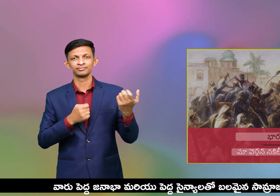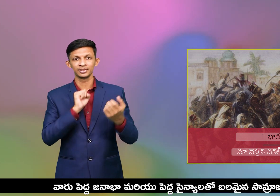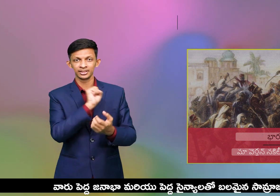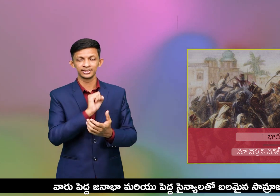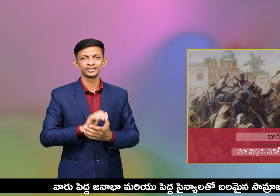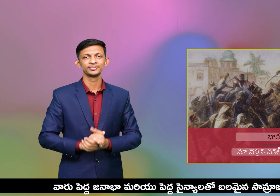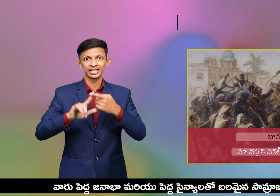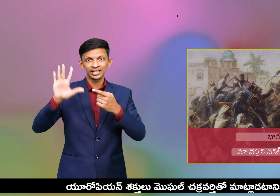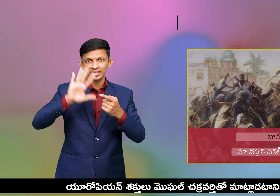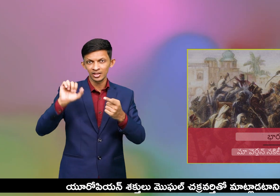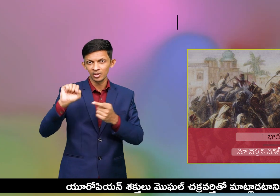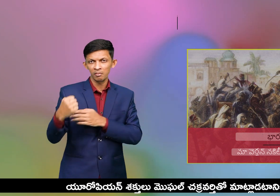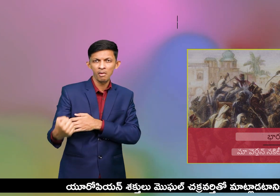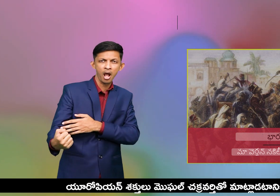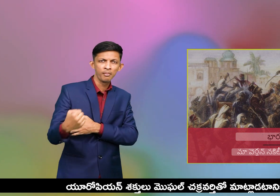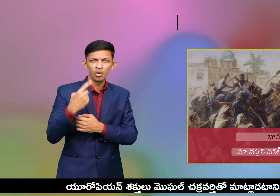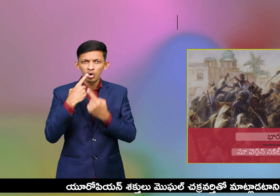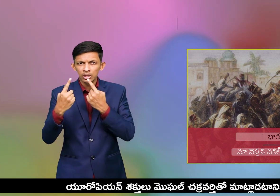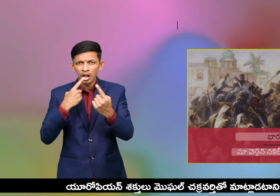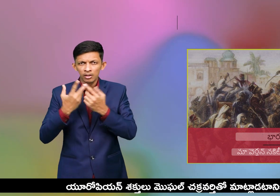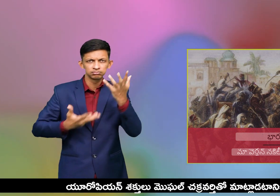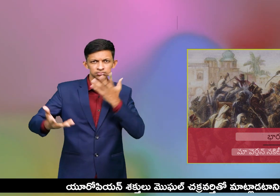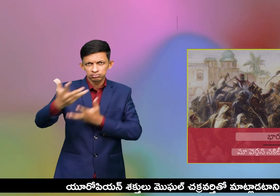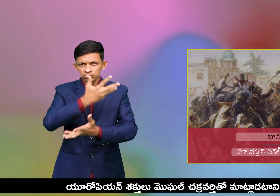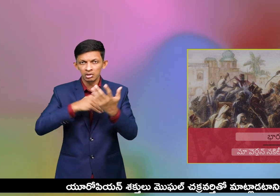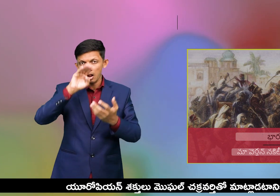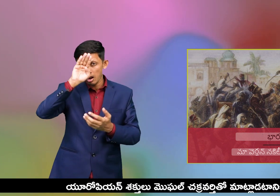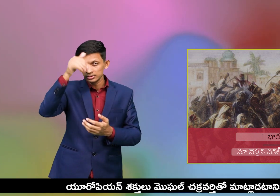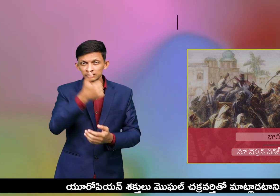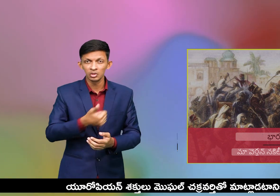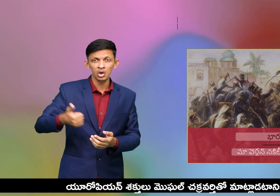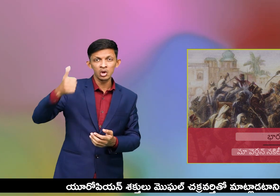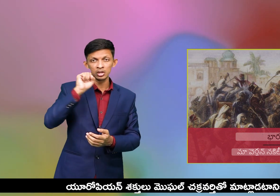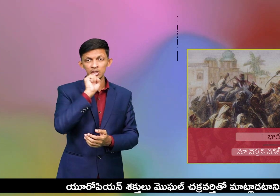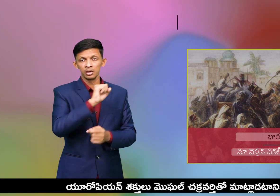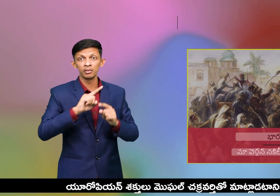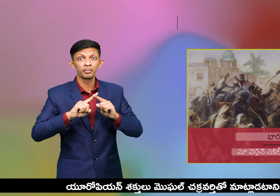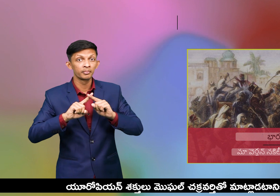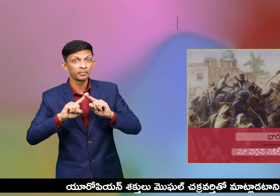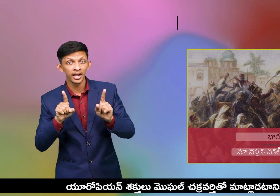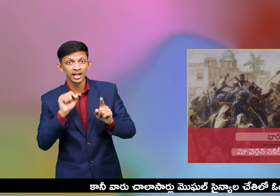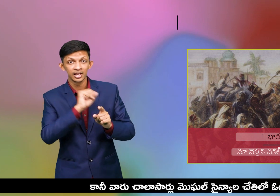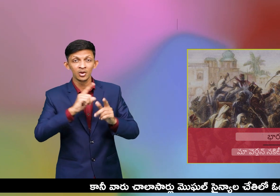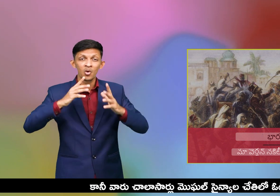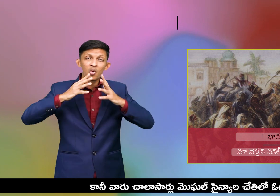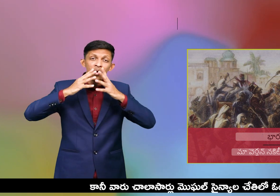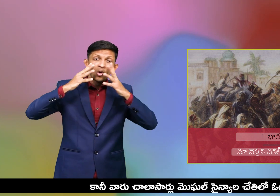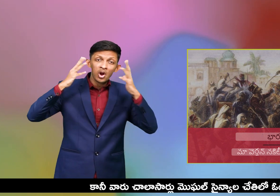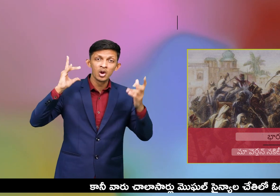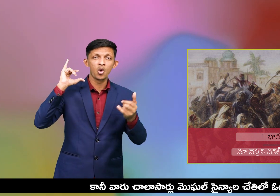ఉన్నారు. యూరోపియన్ శక్తులు మొఘల్ చక్రవర్తితో మాట్లాడటానికి ప్రయత్నించాయి. కాని వారు